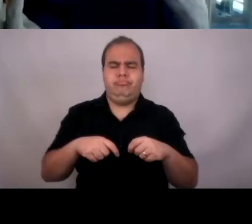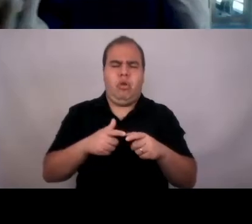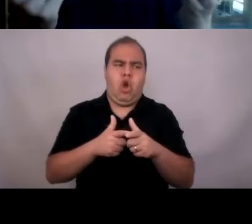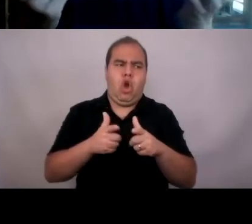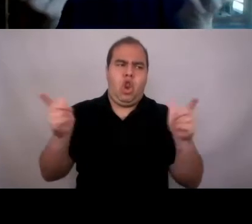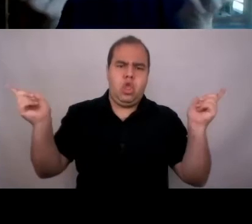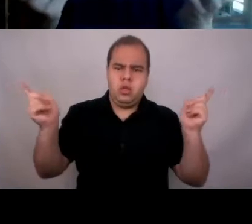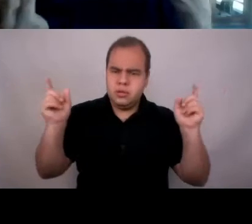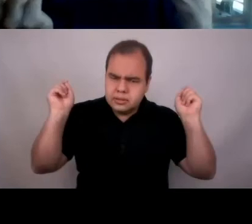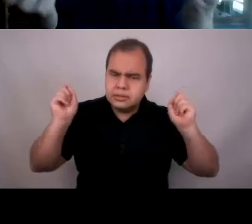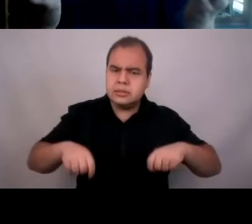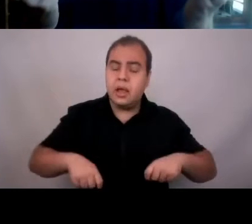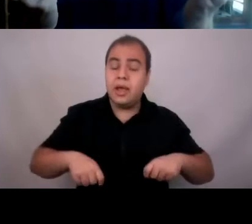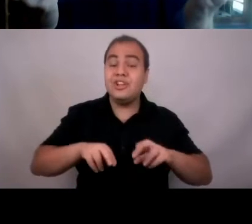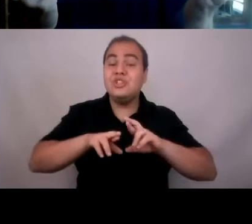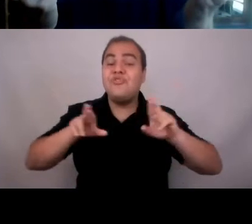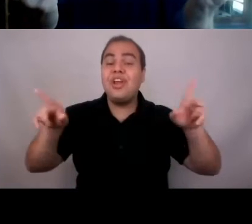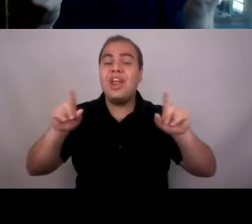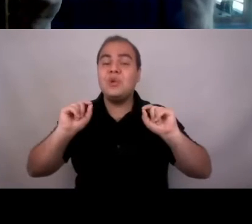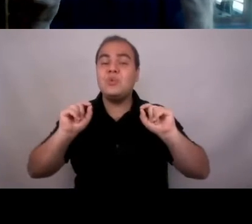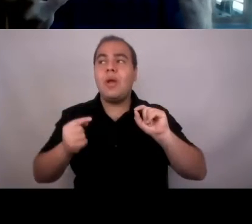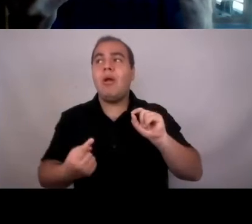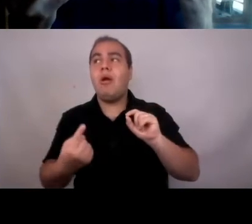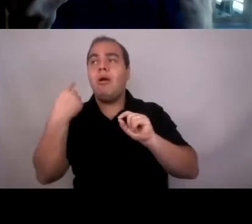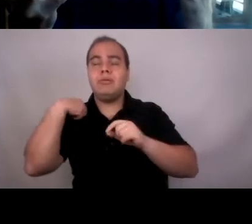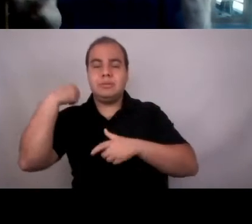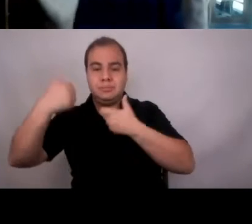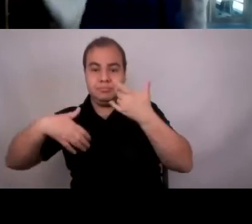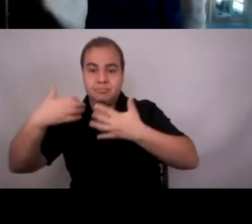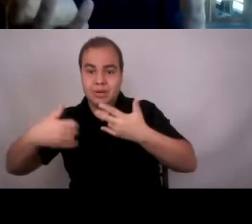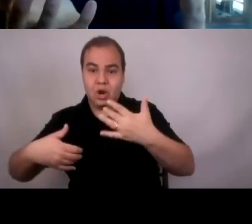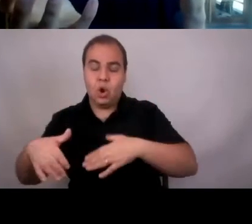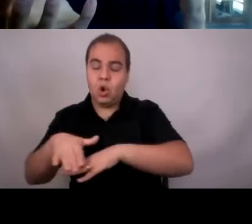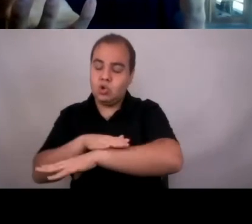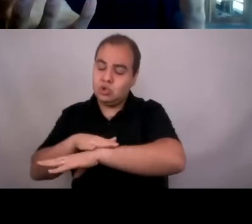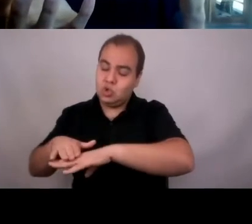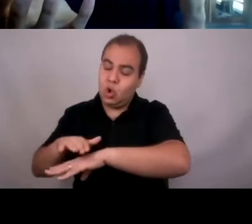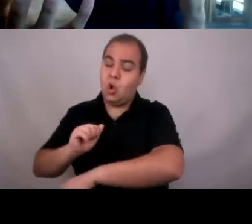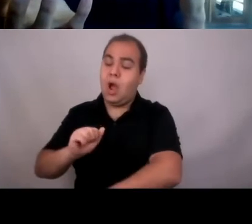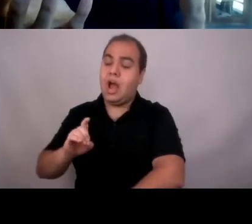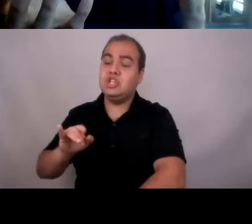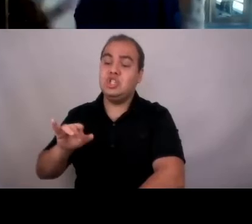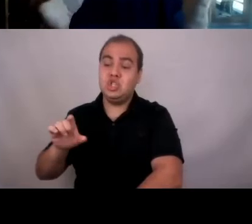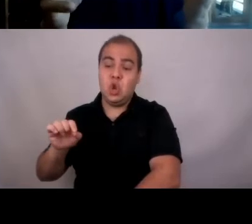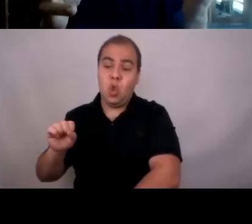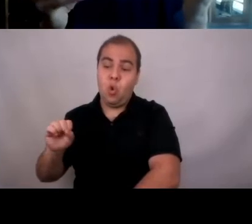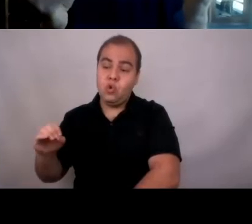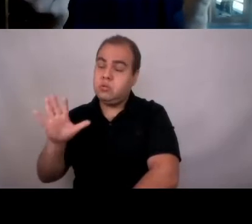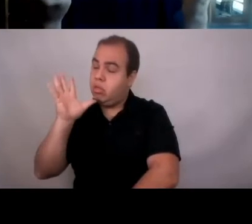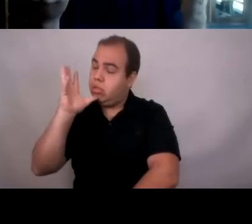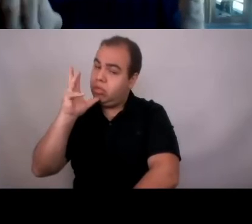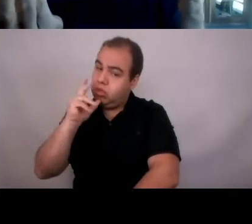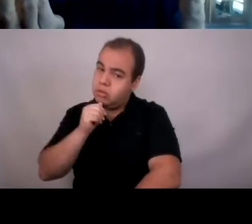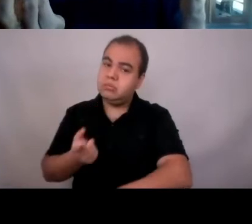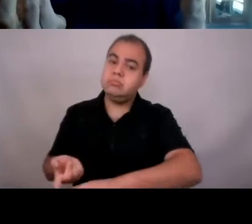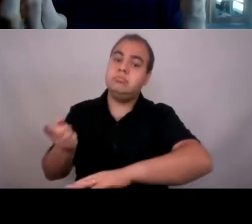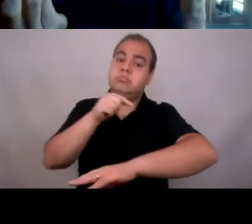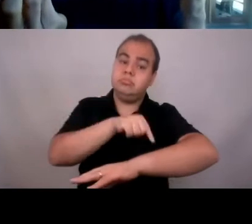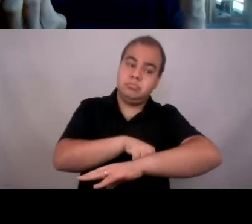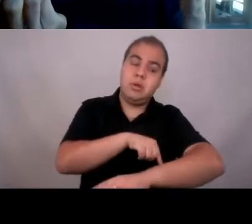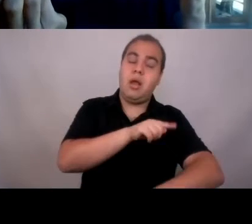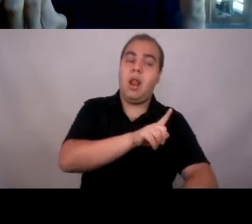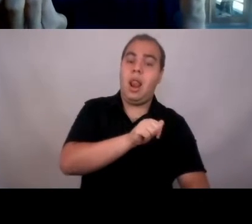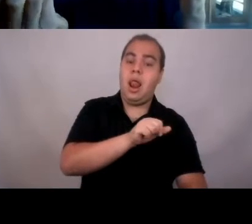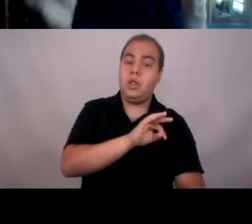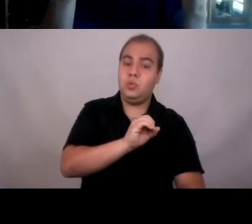destoa um pouco do que a gente conversou até agora, né? Você falou, o solo argiloso tem uma capacidade de infiltração lenta. O latossolo ele tem uma porção